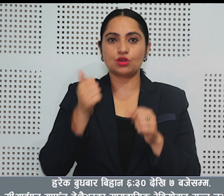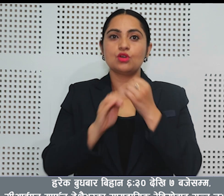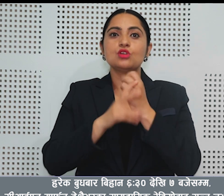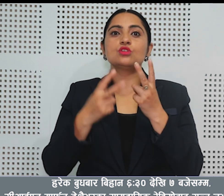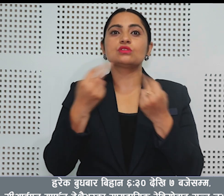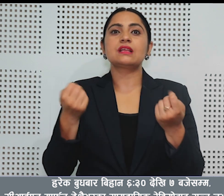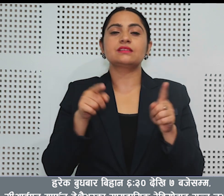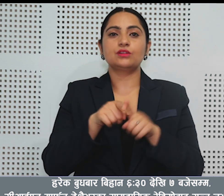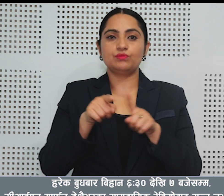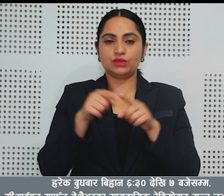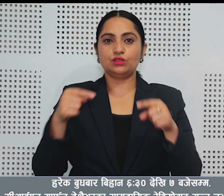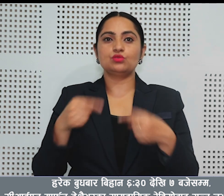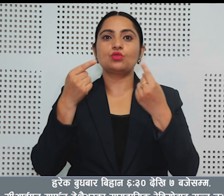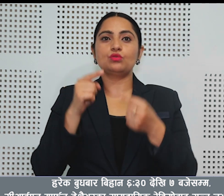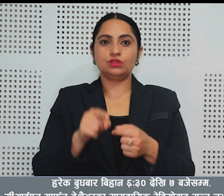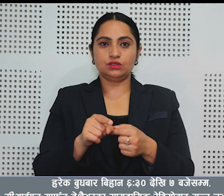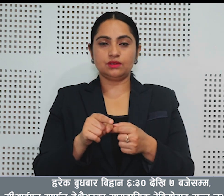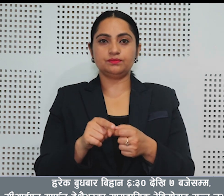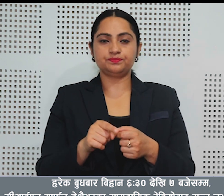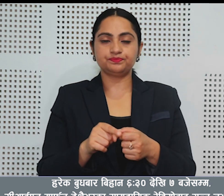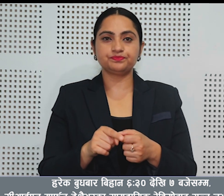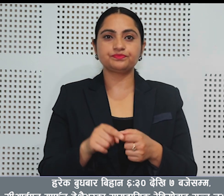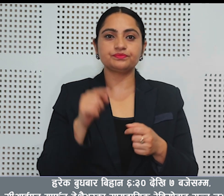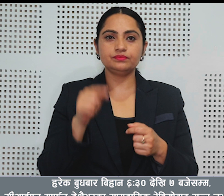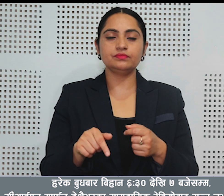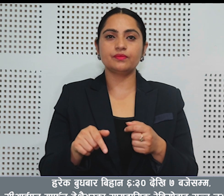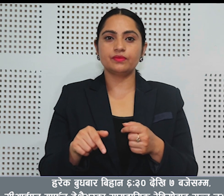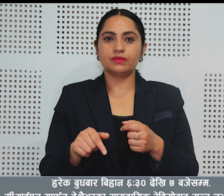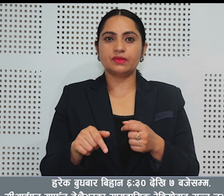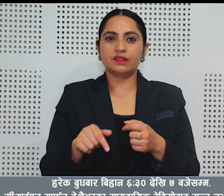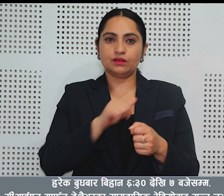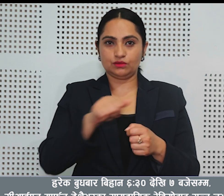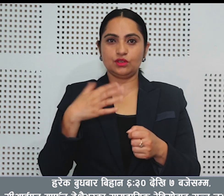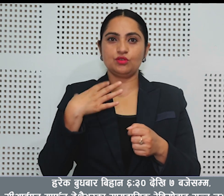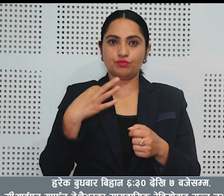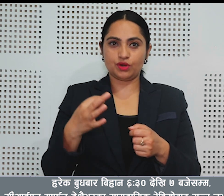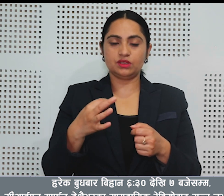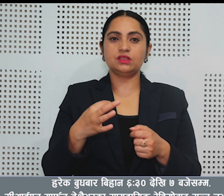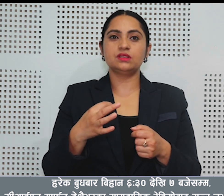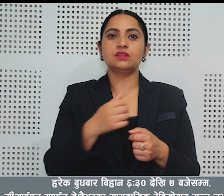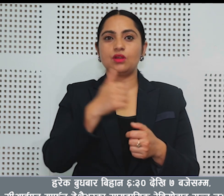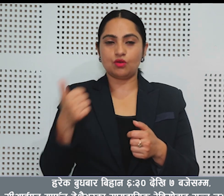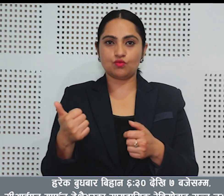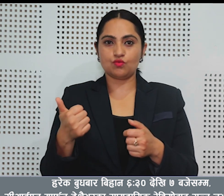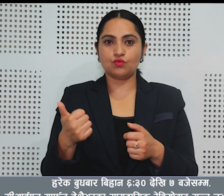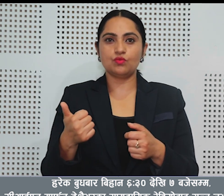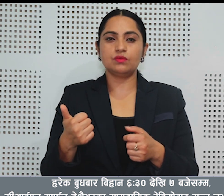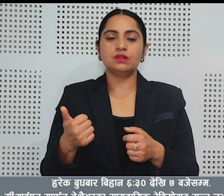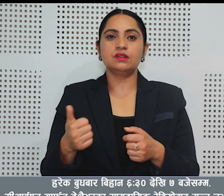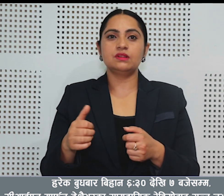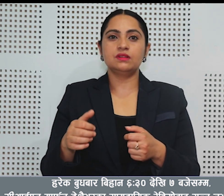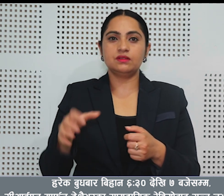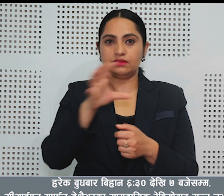उहाँहरू सबै छन्, चाहिने जति आवश्यक जनशक्ति नै दिएको छैन। अनि त्यो जनशक्ति अनुसारको चाहिने अरू